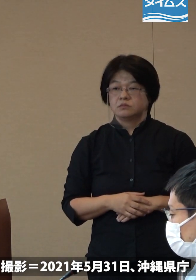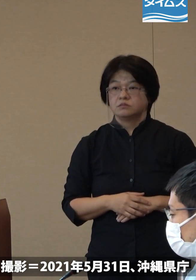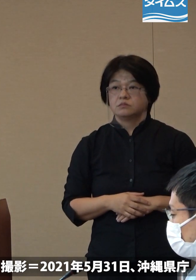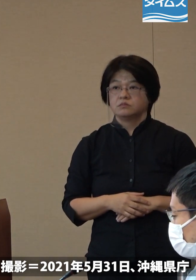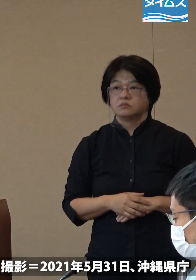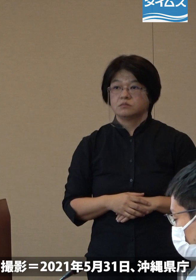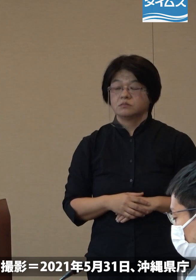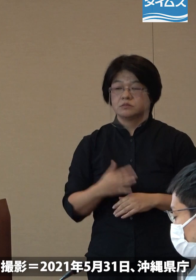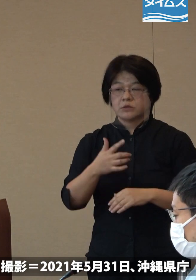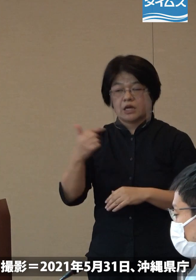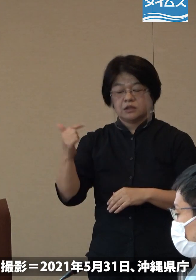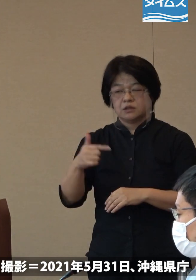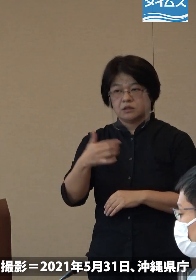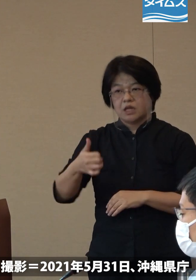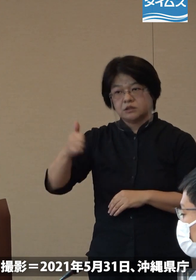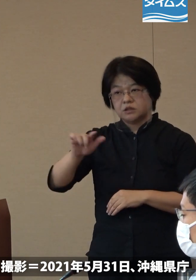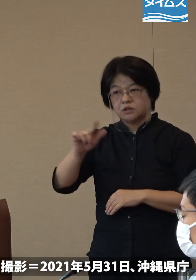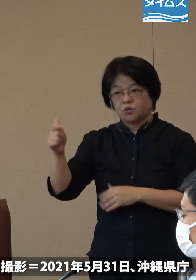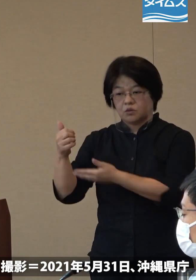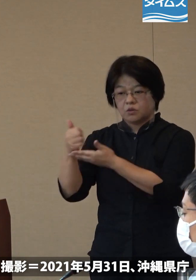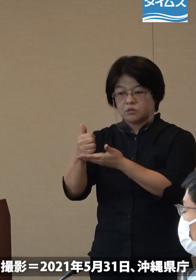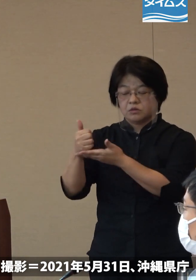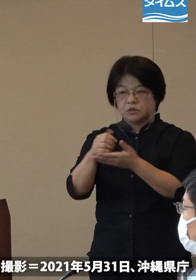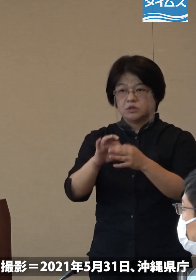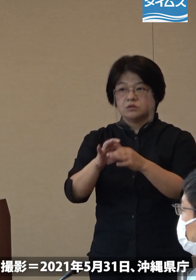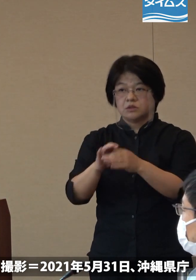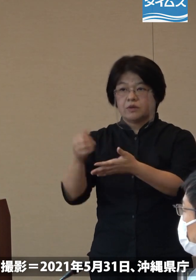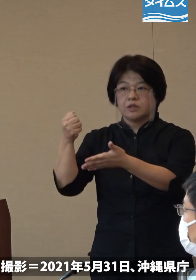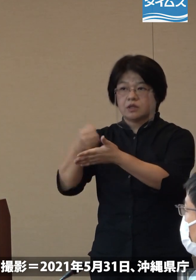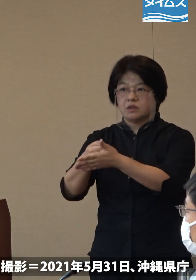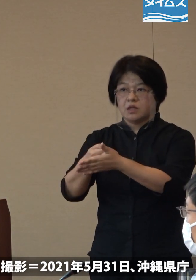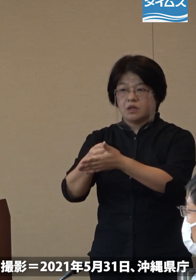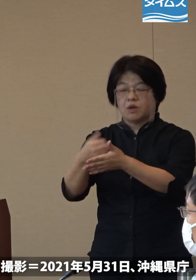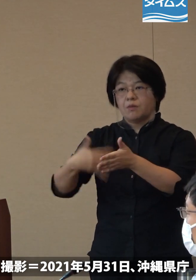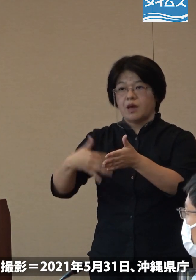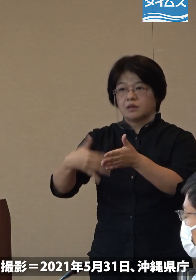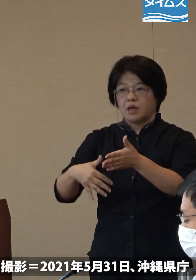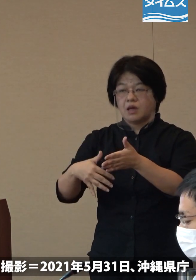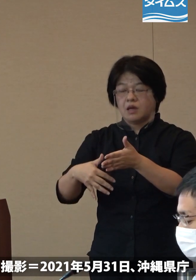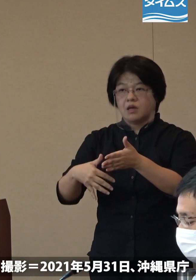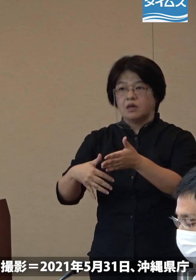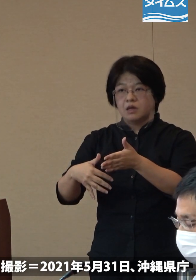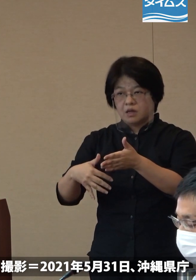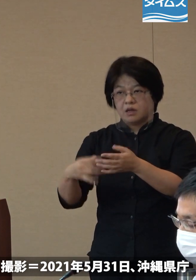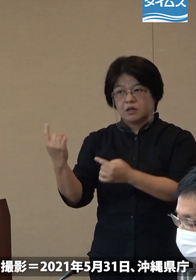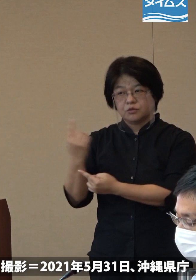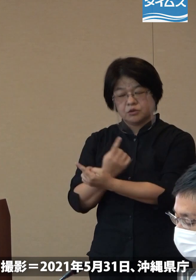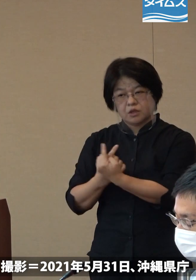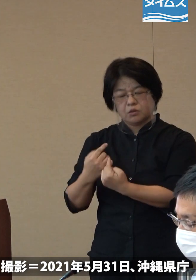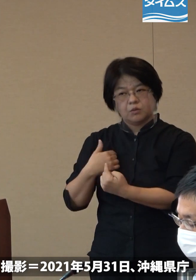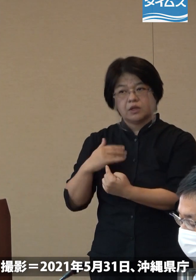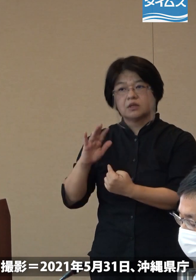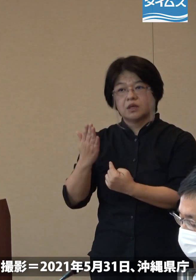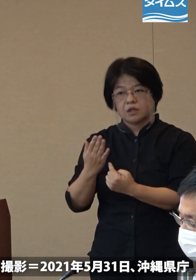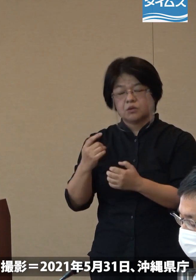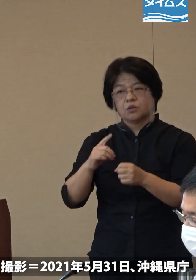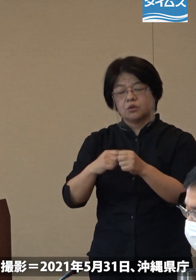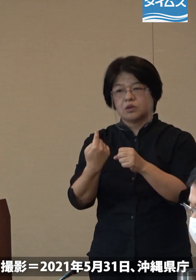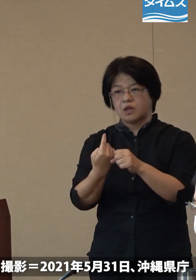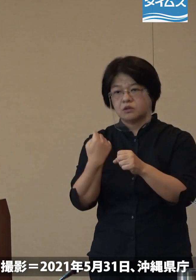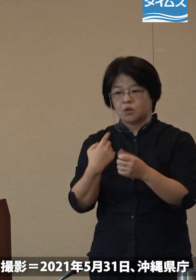要人の件については決定はしていないんだそうです。ただ調整中だけど、おそらく去年と同様になるだろうという